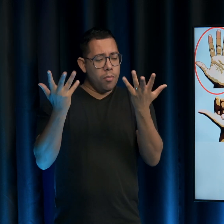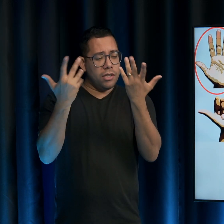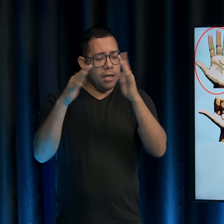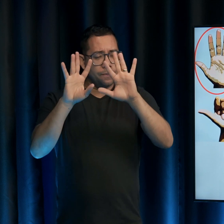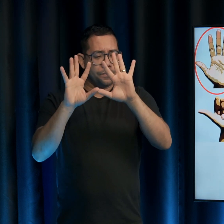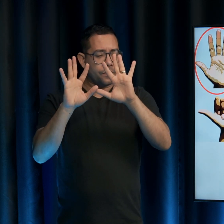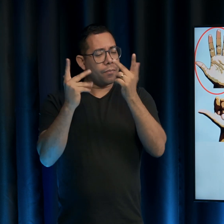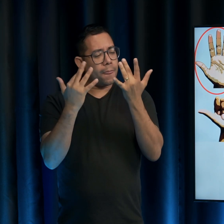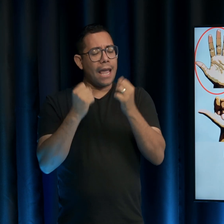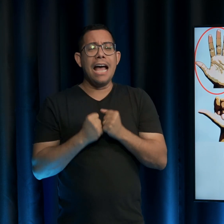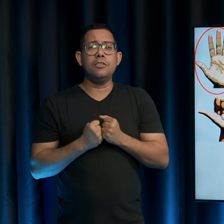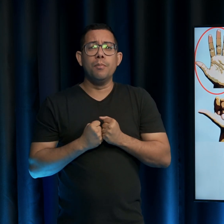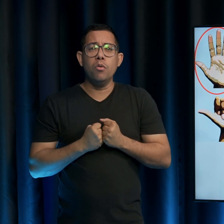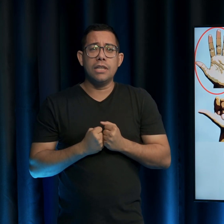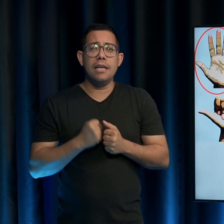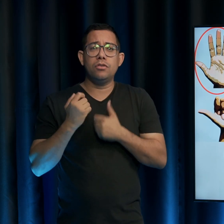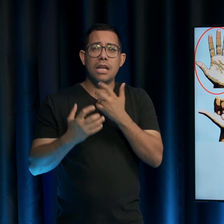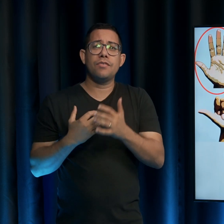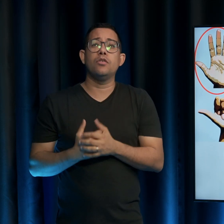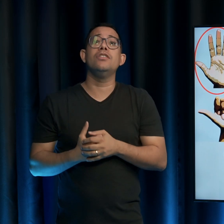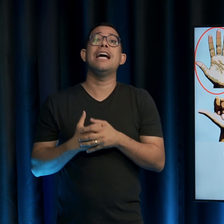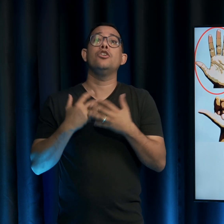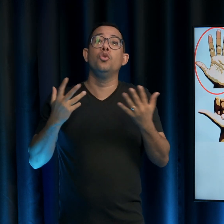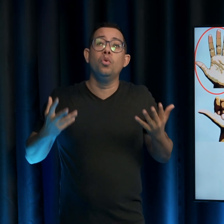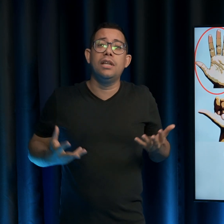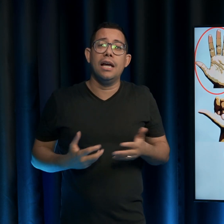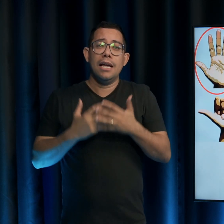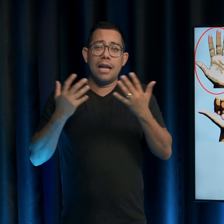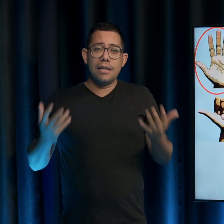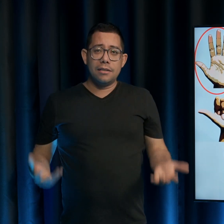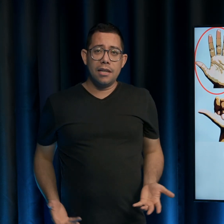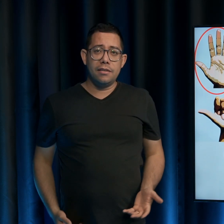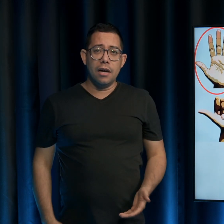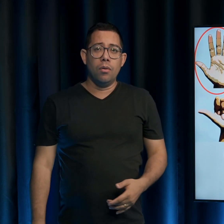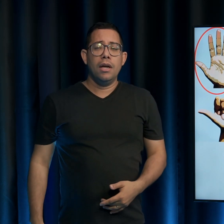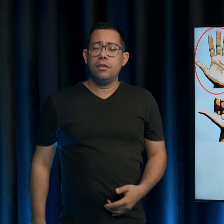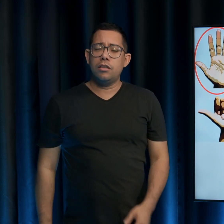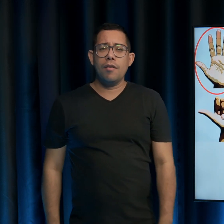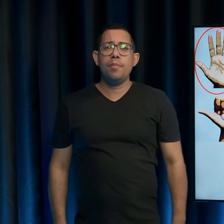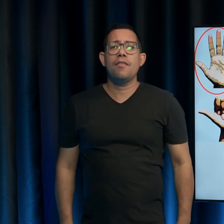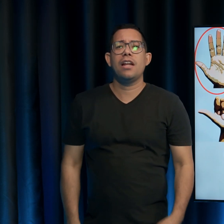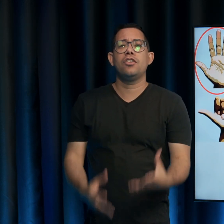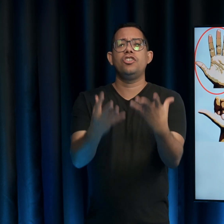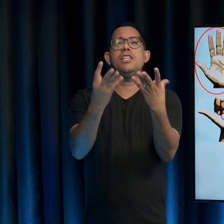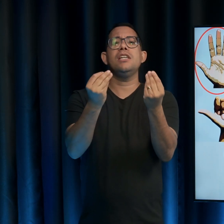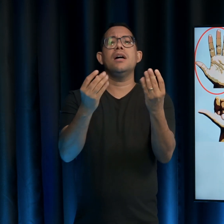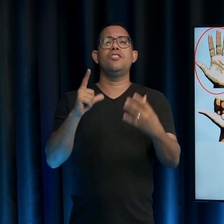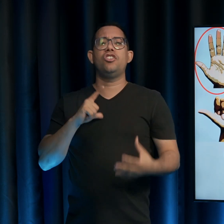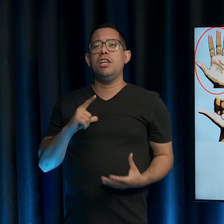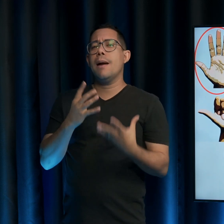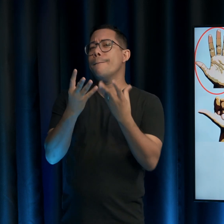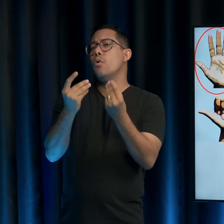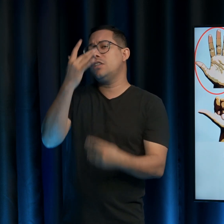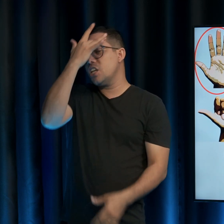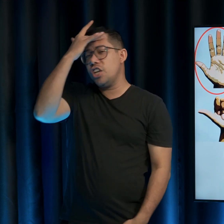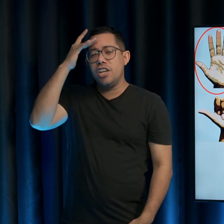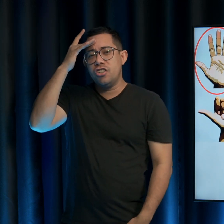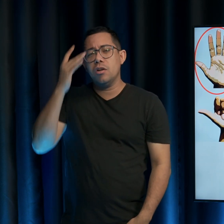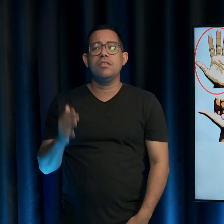que as mãos aí, os classificadores ajudam na descrição. Então você não vai precisar falar assim, ó, tinha muita gente. Não, você vai fazer,